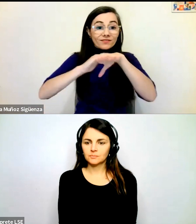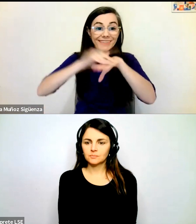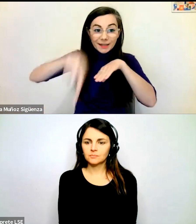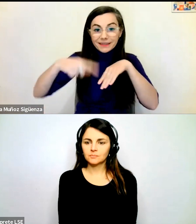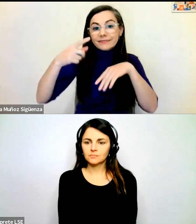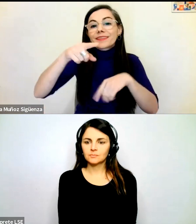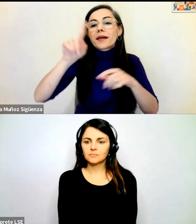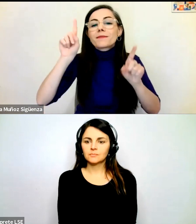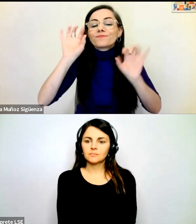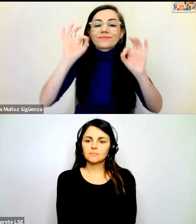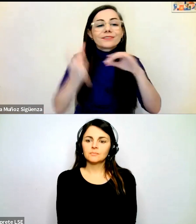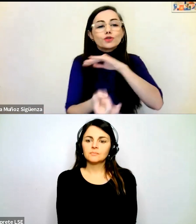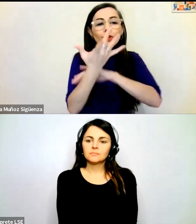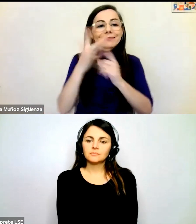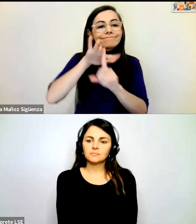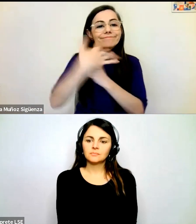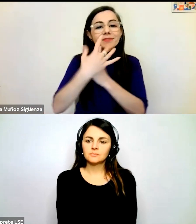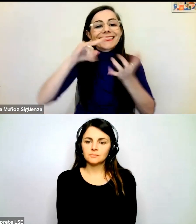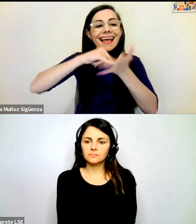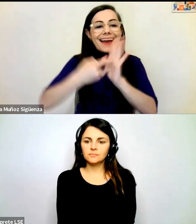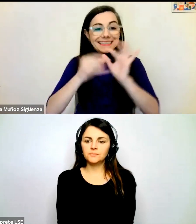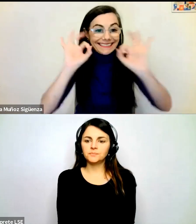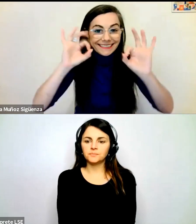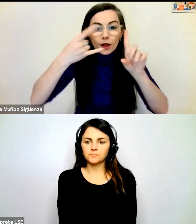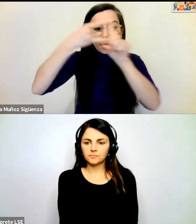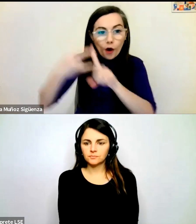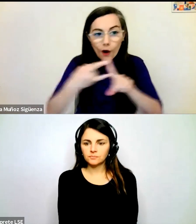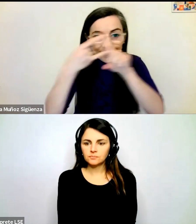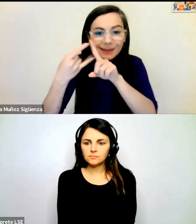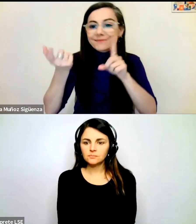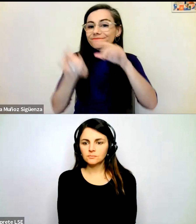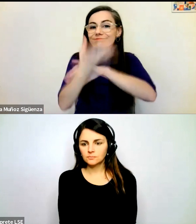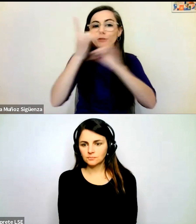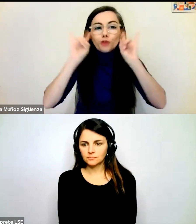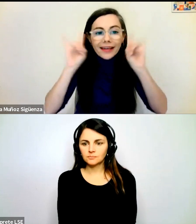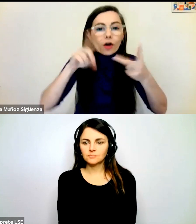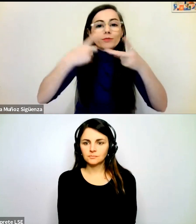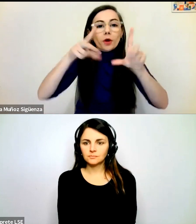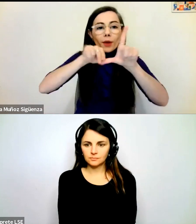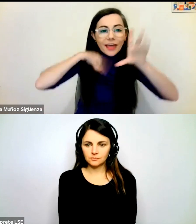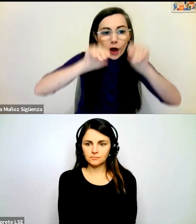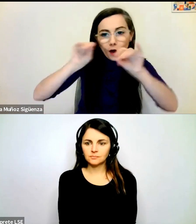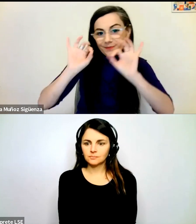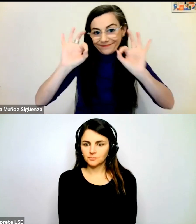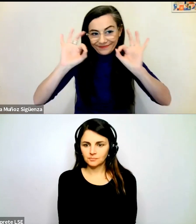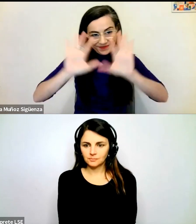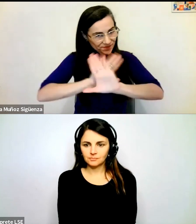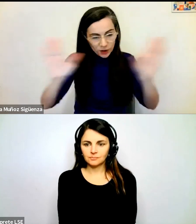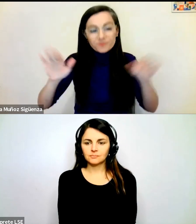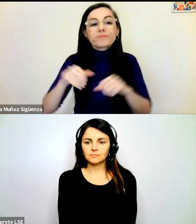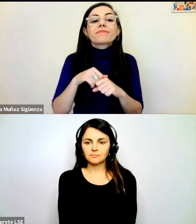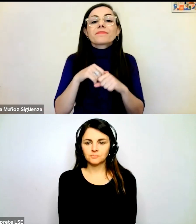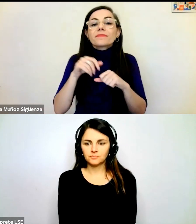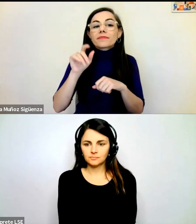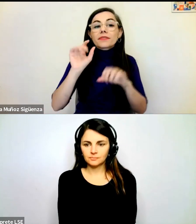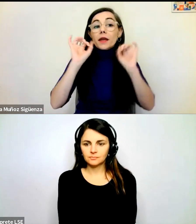Pues empezamos. Lo primero, bueno, pues pedir disculpas por si surgen pues,